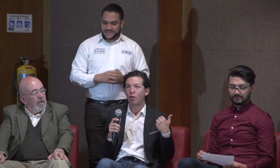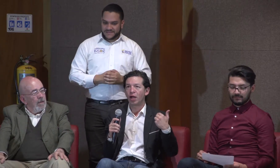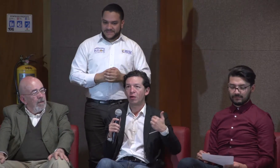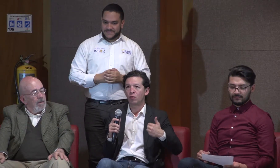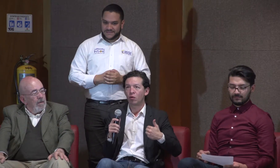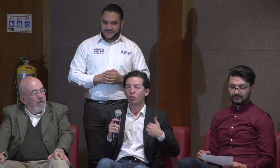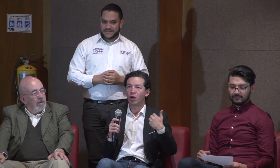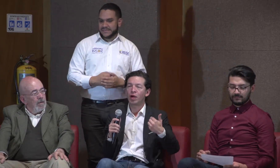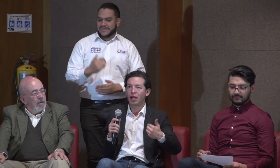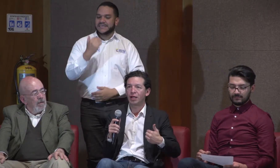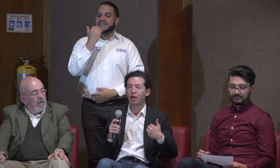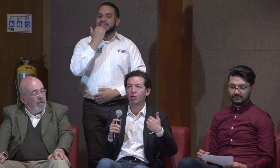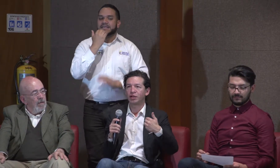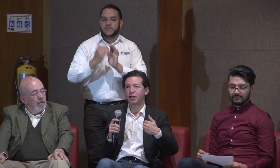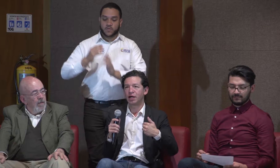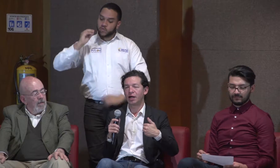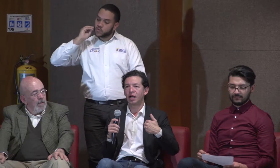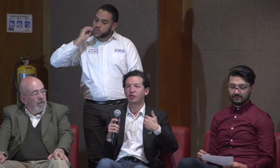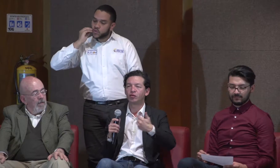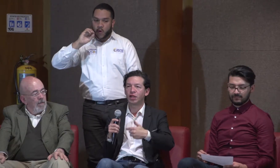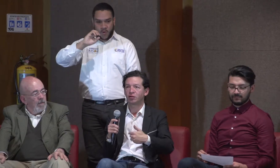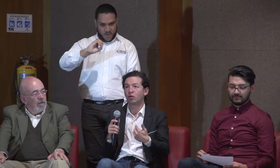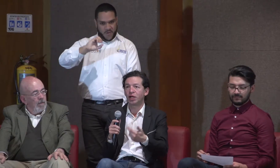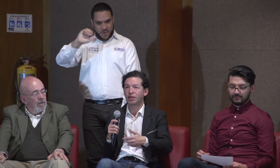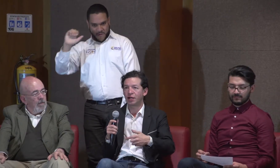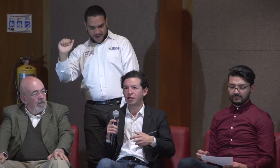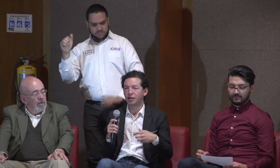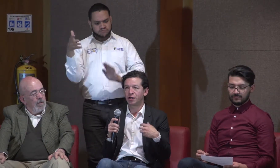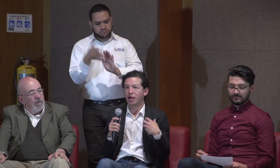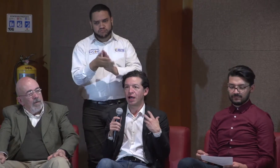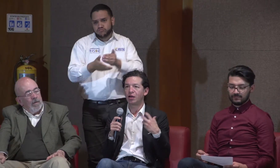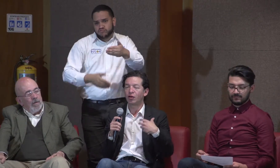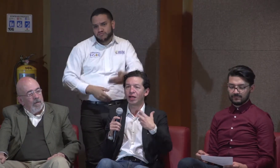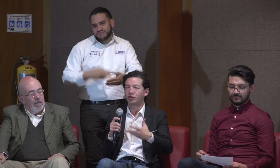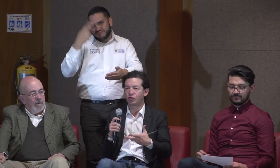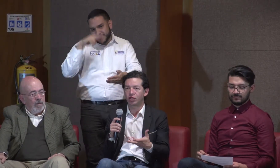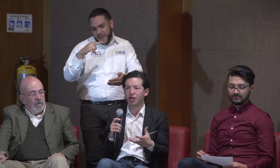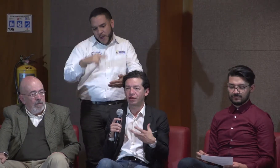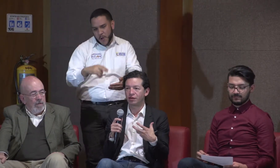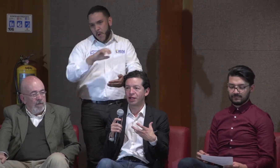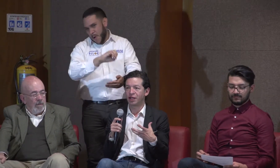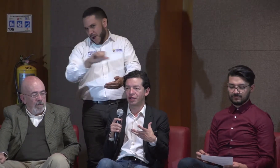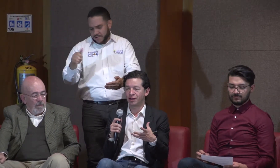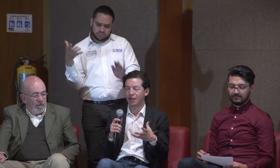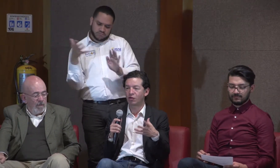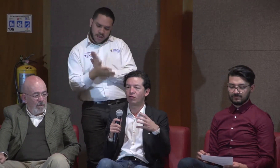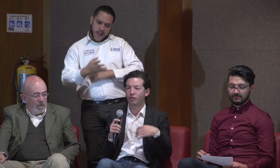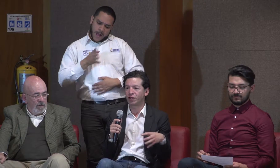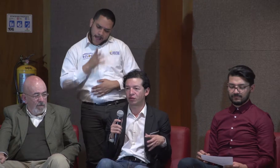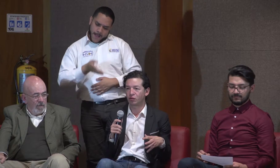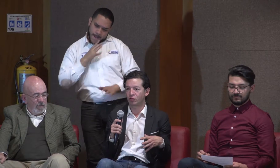un abuelo o una abuela le cuenta a su nieto o nieta algo de la historia